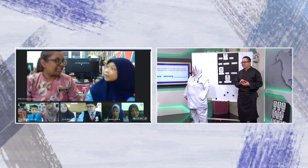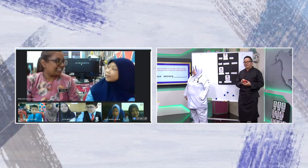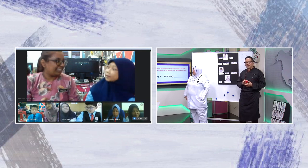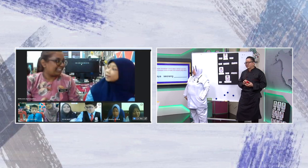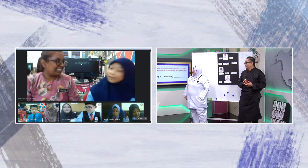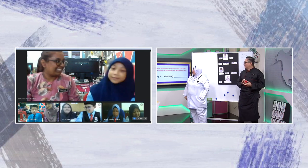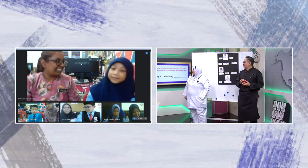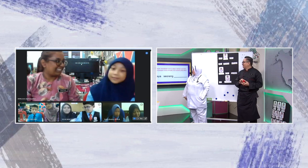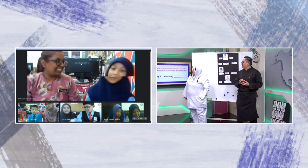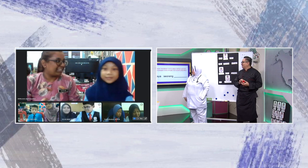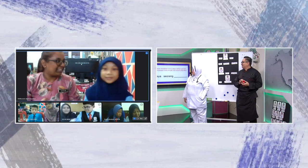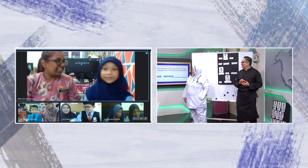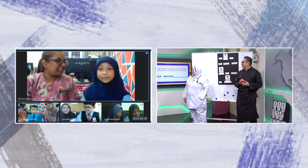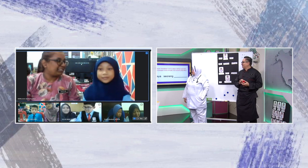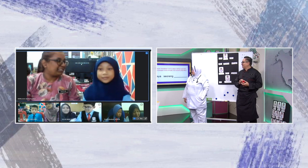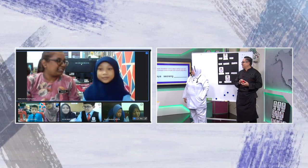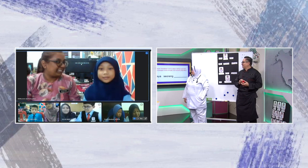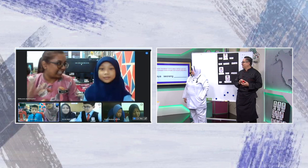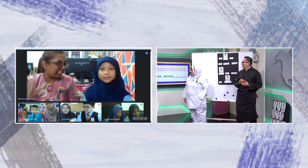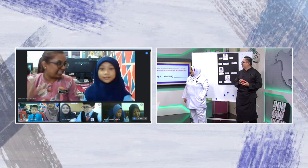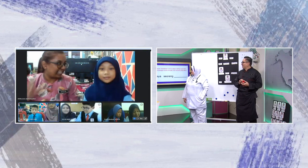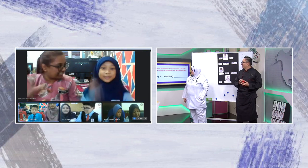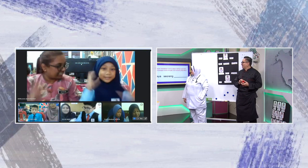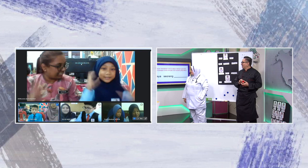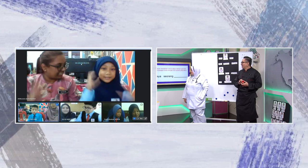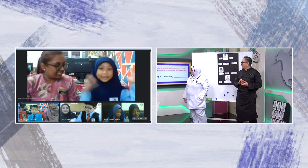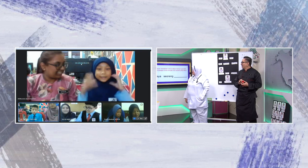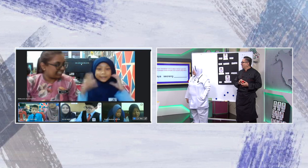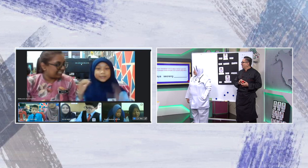Saya apa tu cita-cita saya